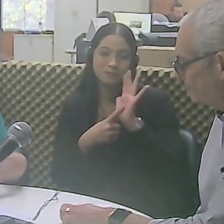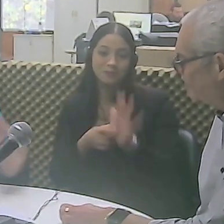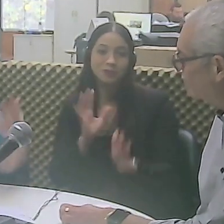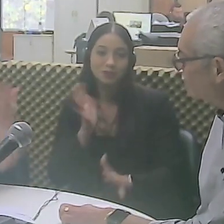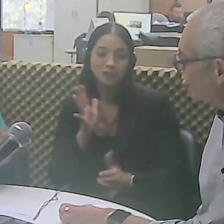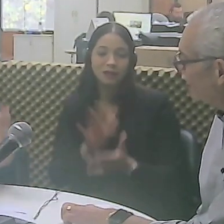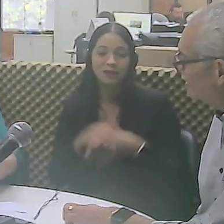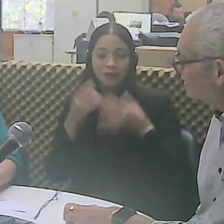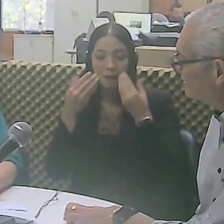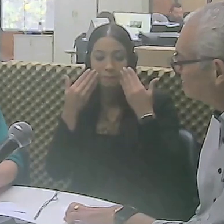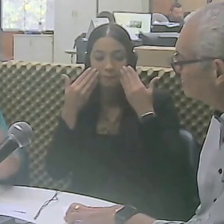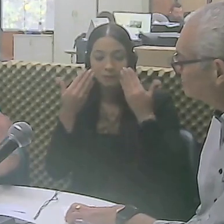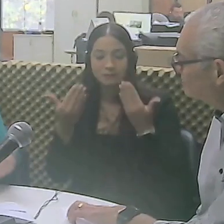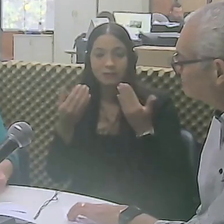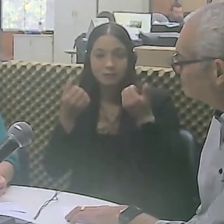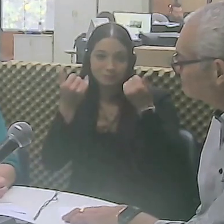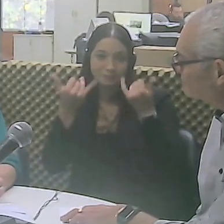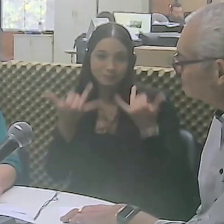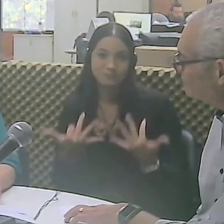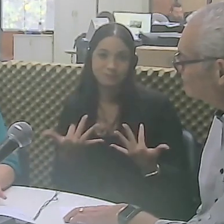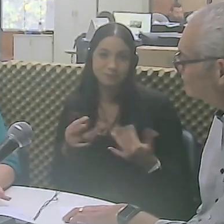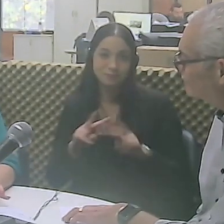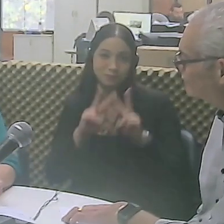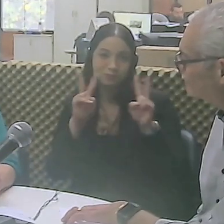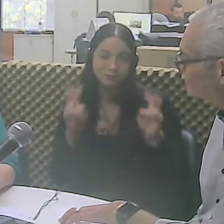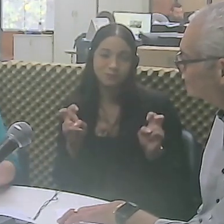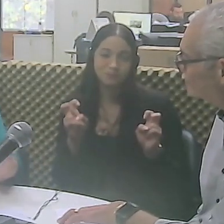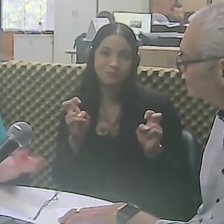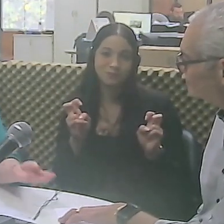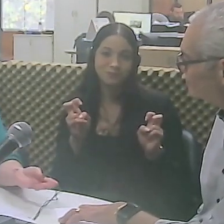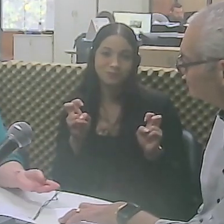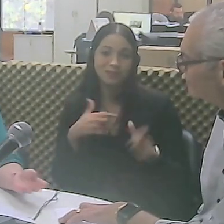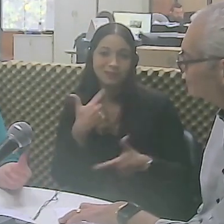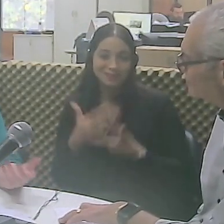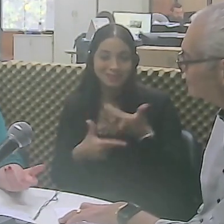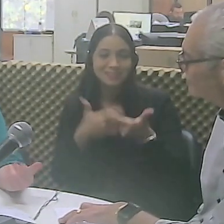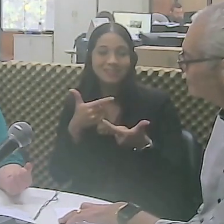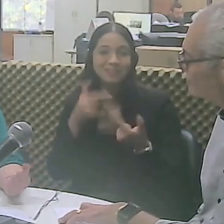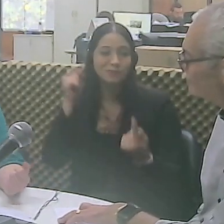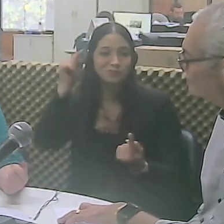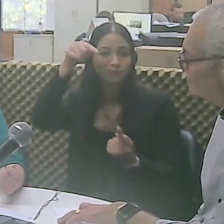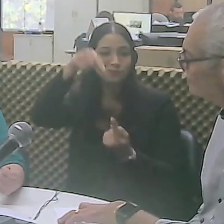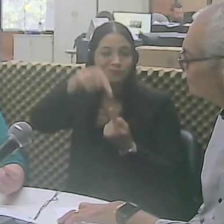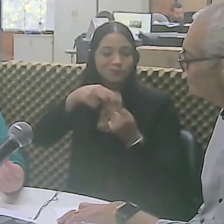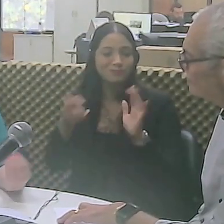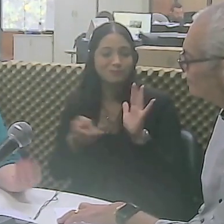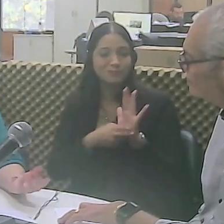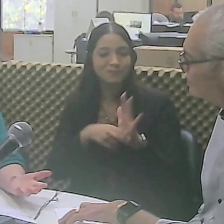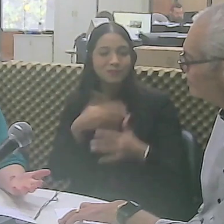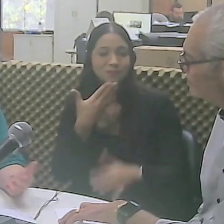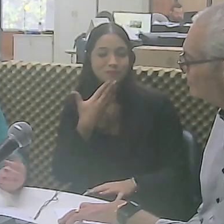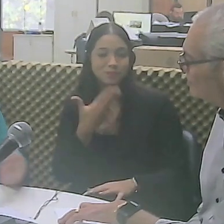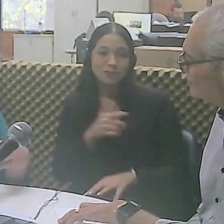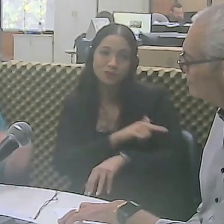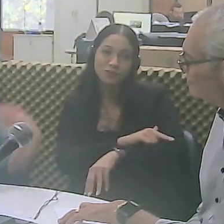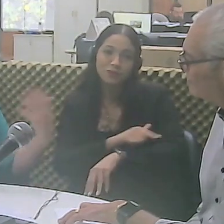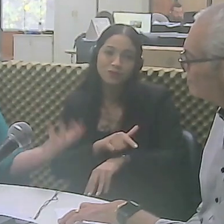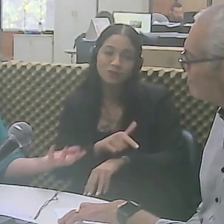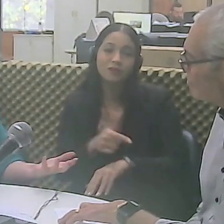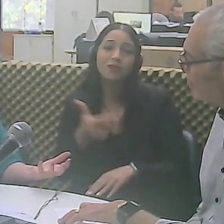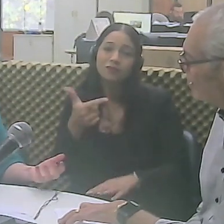apresentação e ele estava se apresentando, falando um pouquinho mais sobre ele, sobre esse trabalho, né, a missão que ele está assumindo. Então, eu vou pedir a gentileza que o